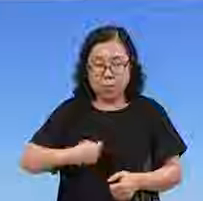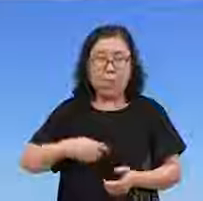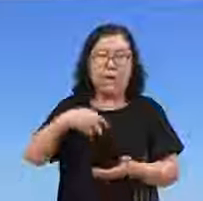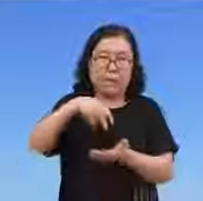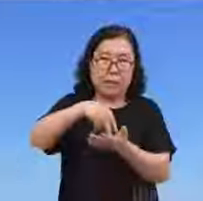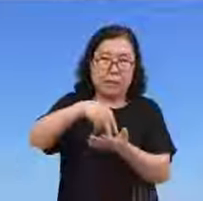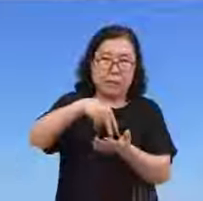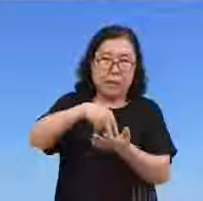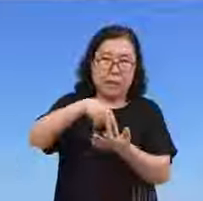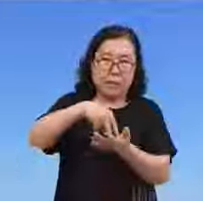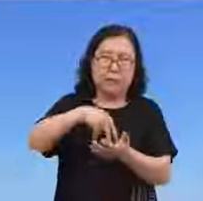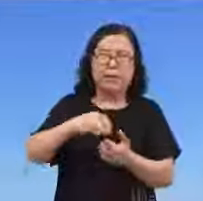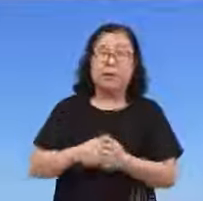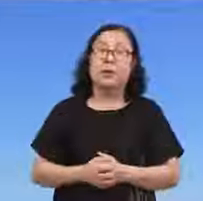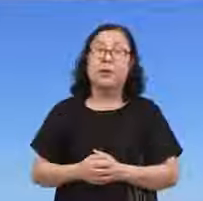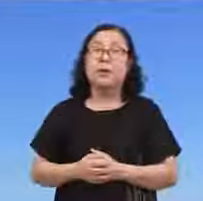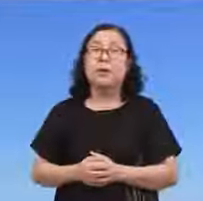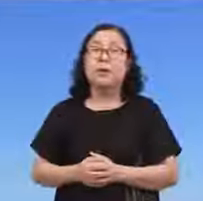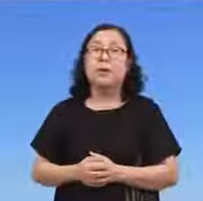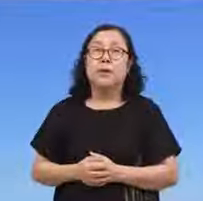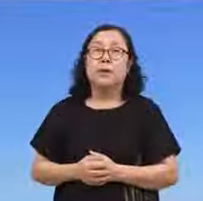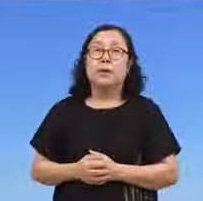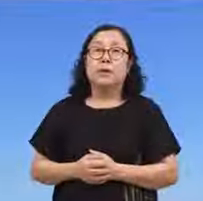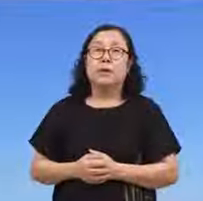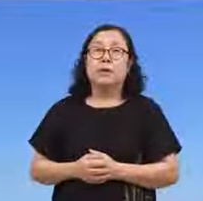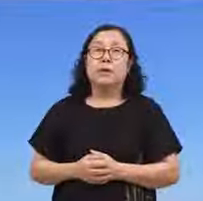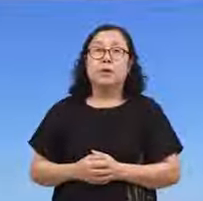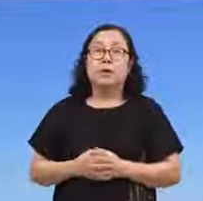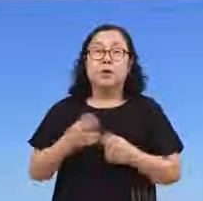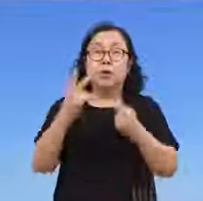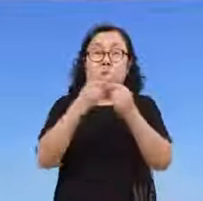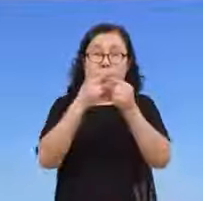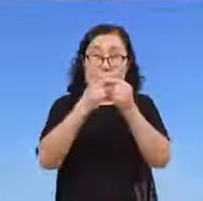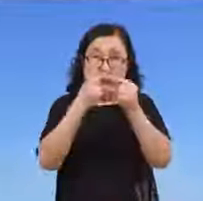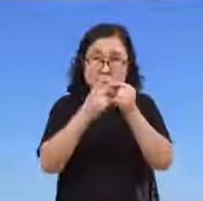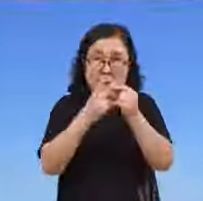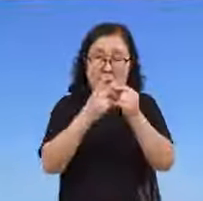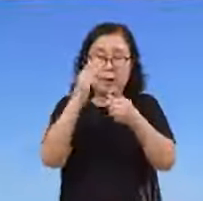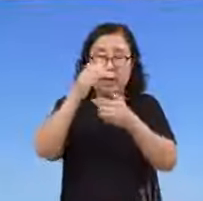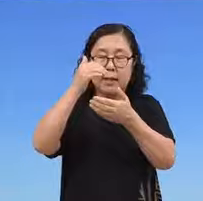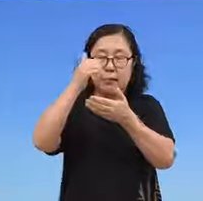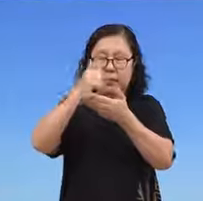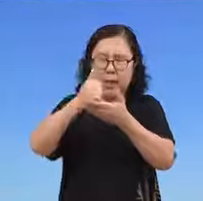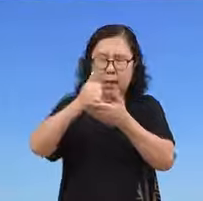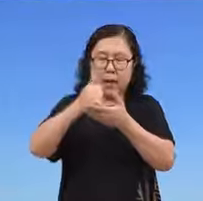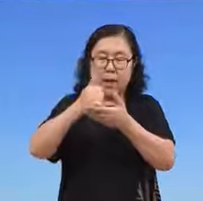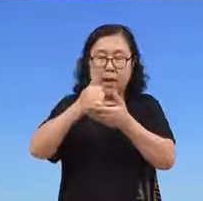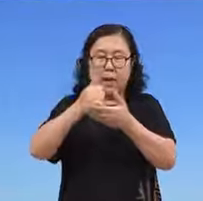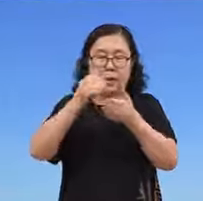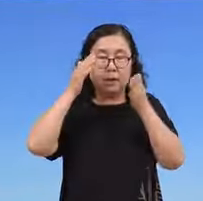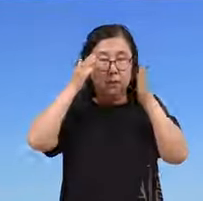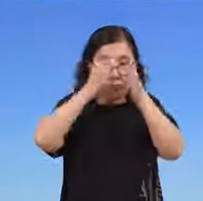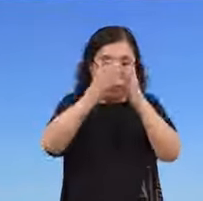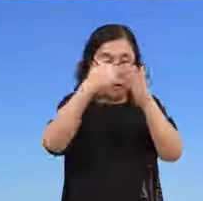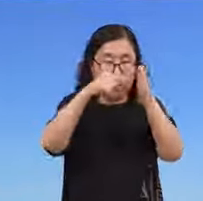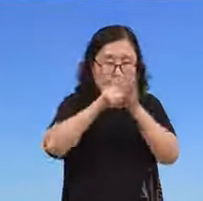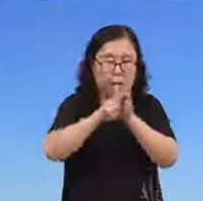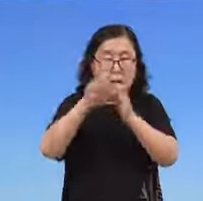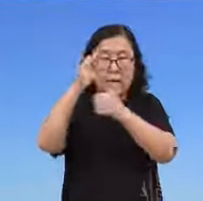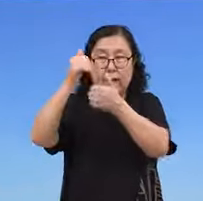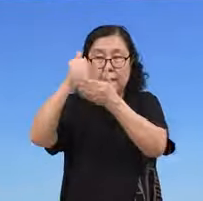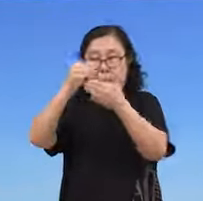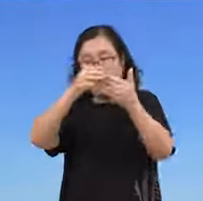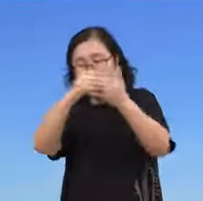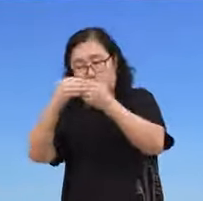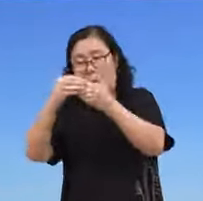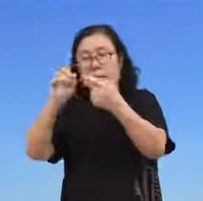그런가 하면 두 번째로 우리가 두려울 때 하나님께 집중하기 위해서는요, 이 하나님의 인도하심에 대한 신뢰를